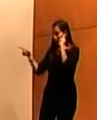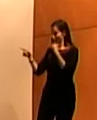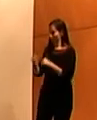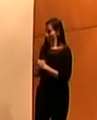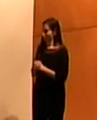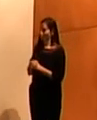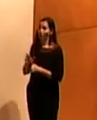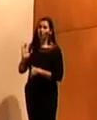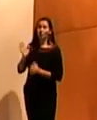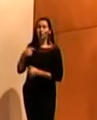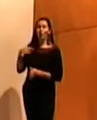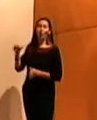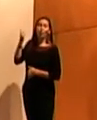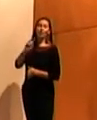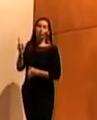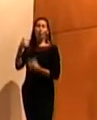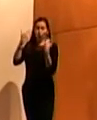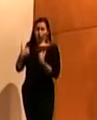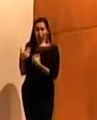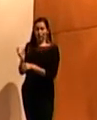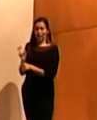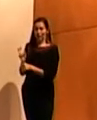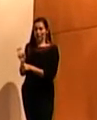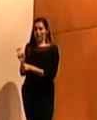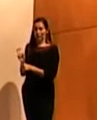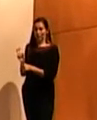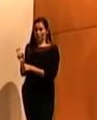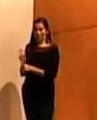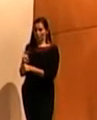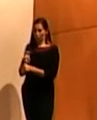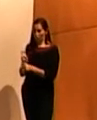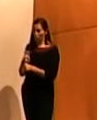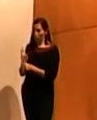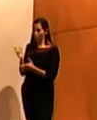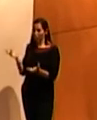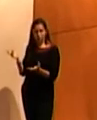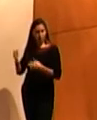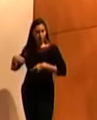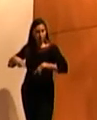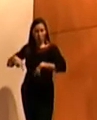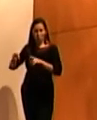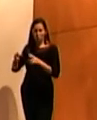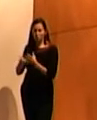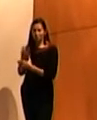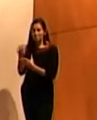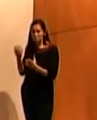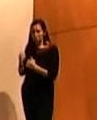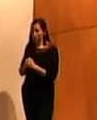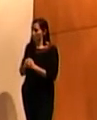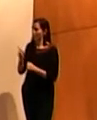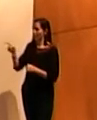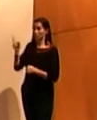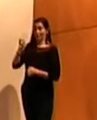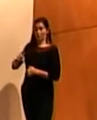C'est peut-être pas à moi de commencer, ben, je suis éducateur à Route Nouvelle, c'est plutôt aux gens qui étaient avec moi. Enfin, moi, c'était un truc